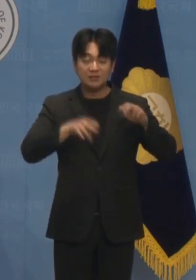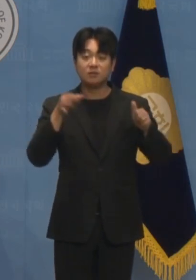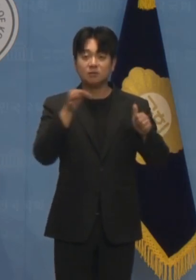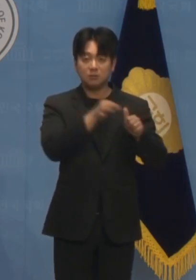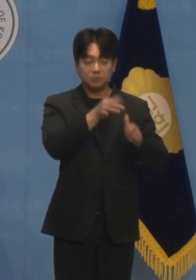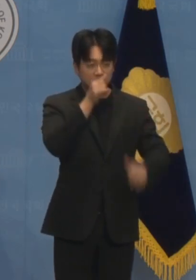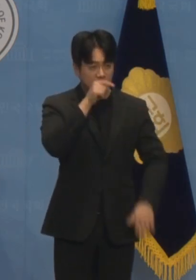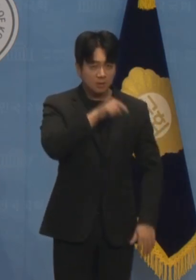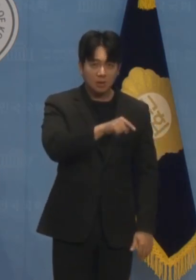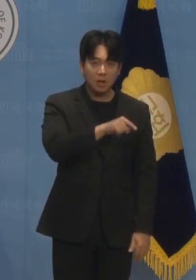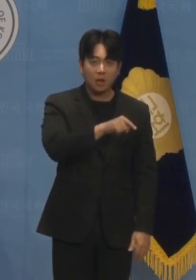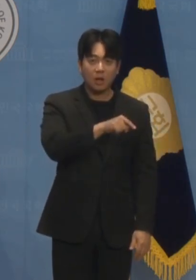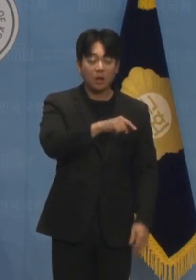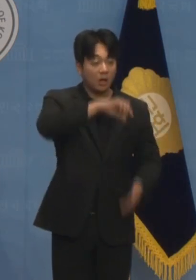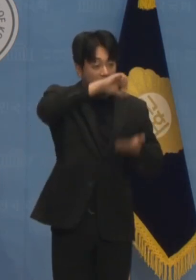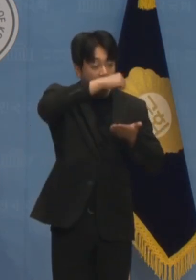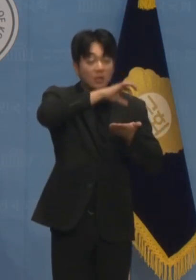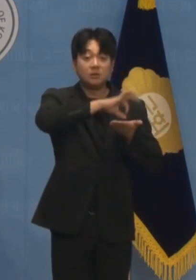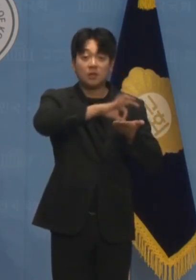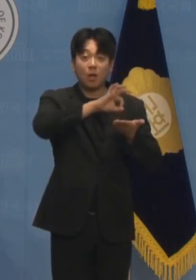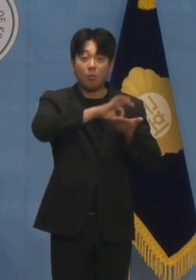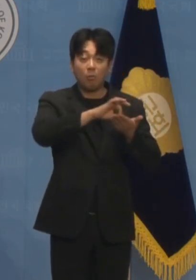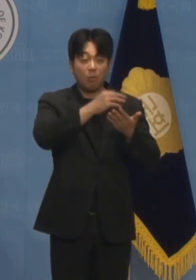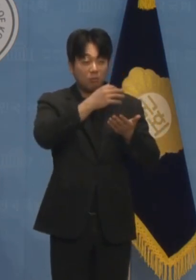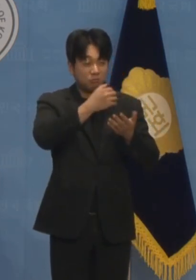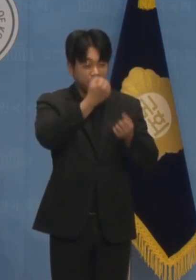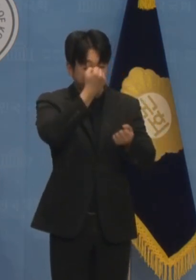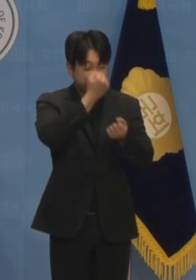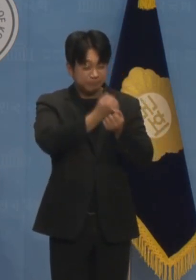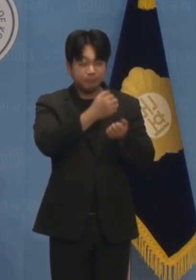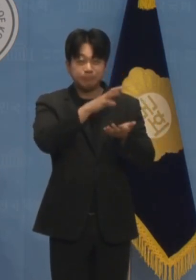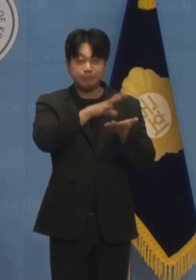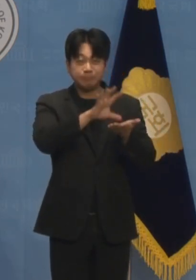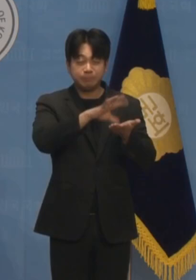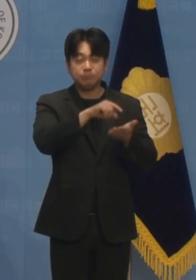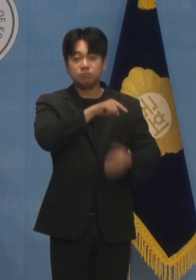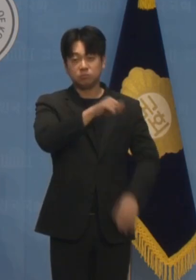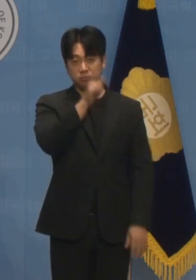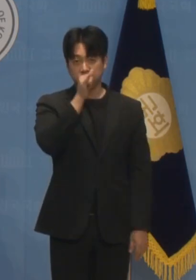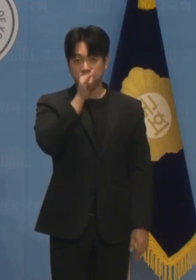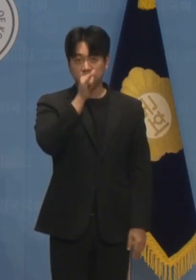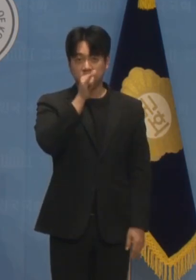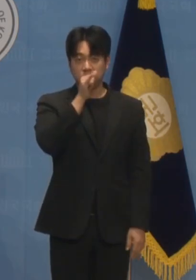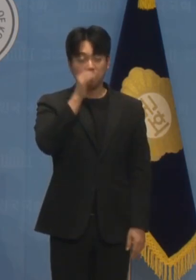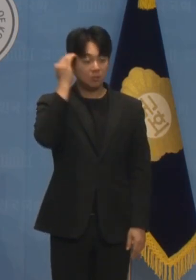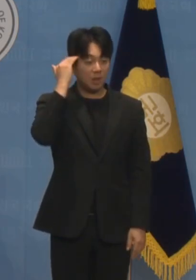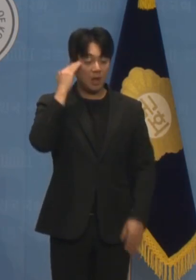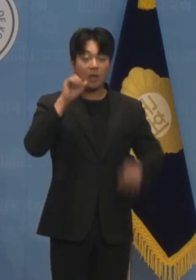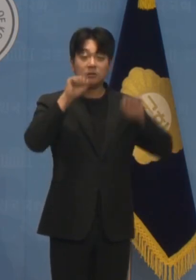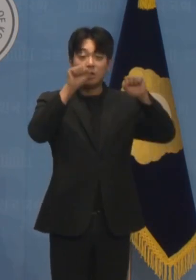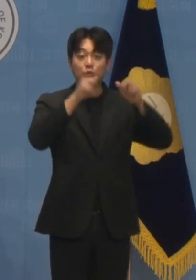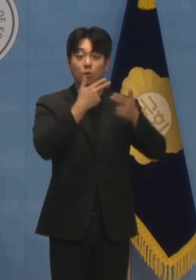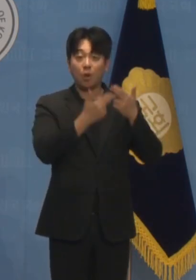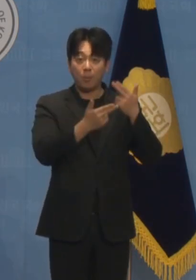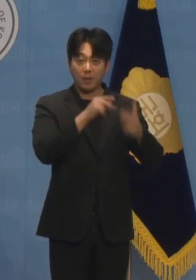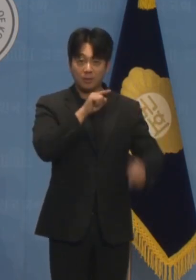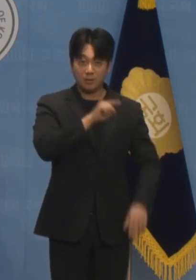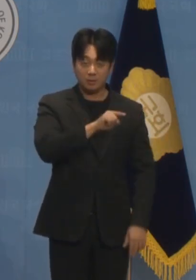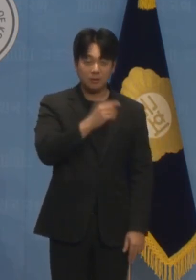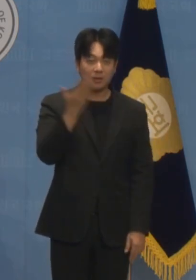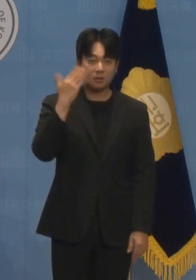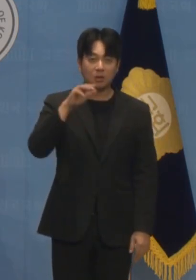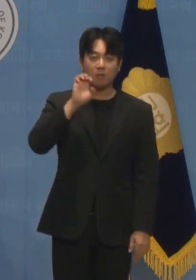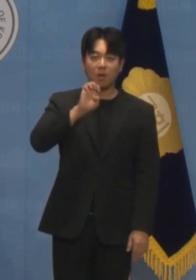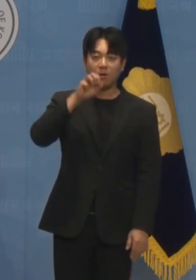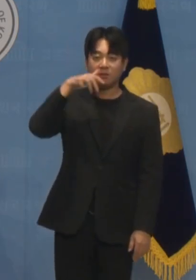집행이 얼마나 주먹구구식인지 보여주는 대목입니다. 또한 대한체육회는 평창 동계올림픽